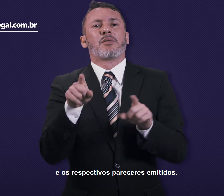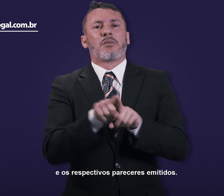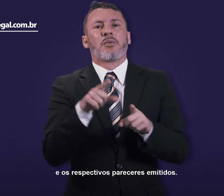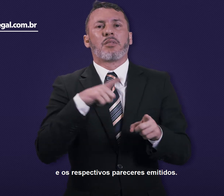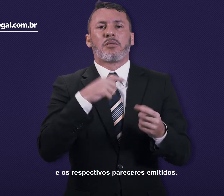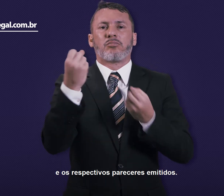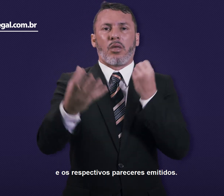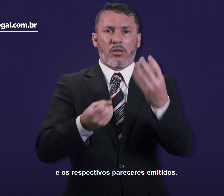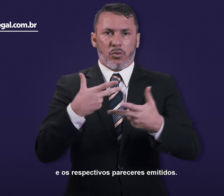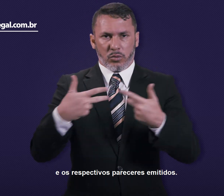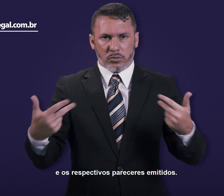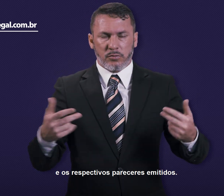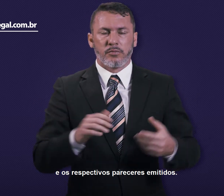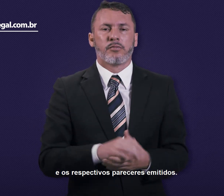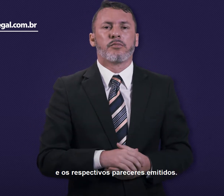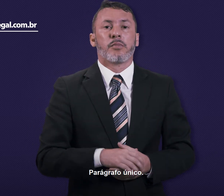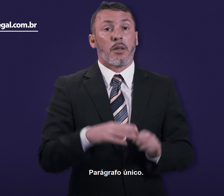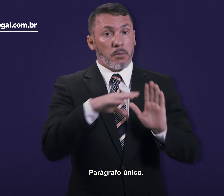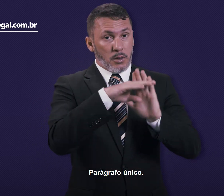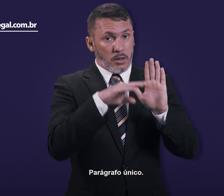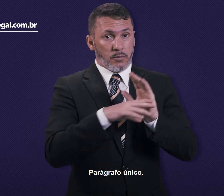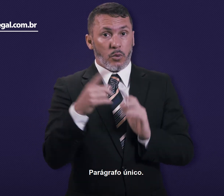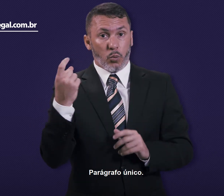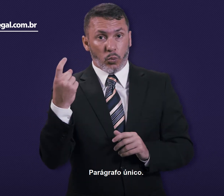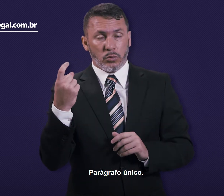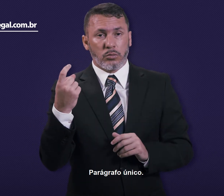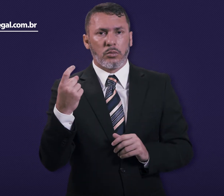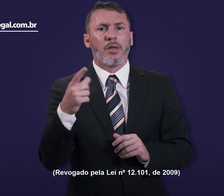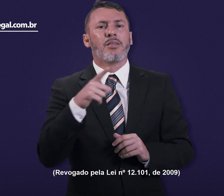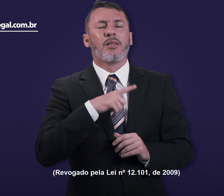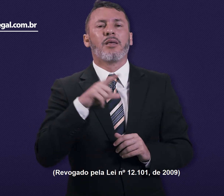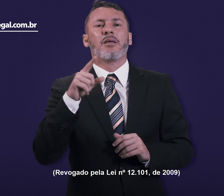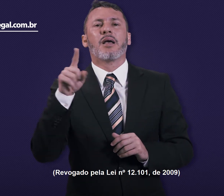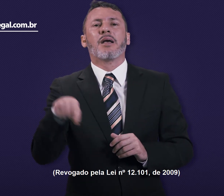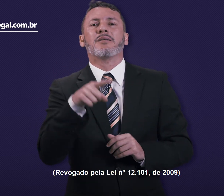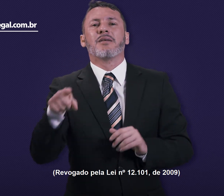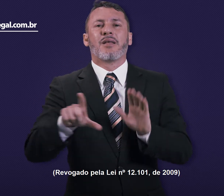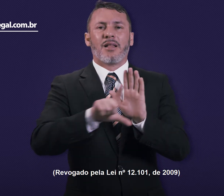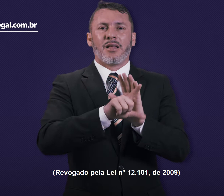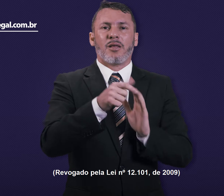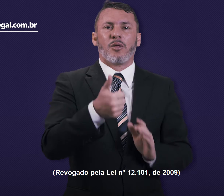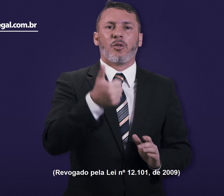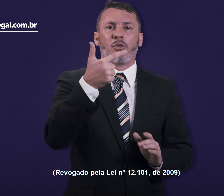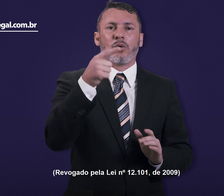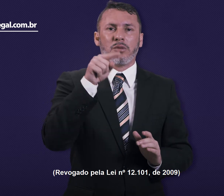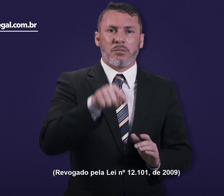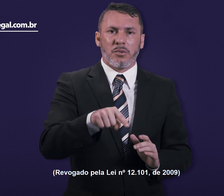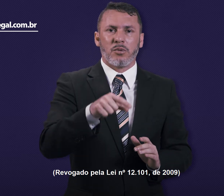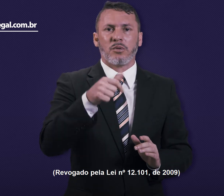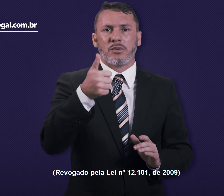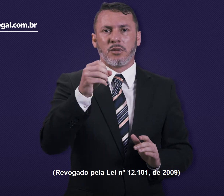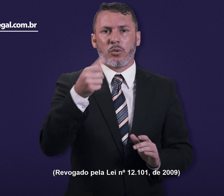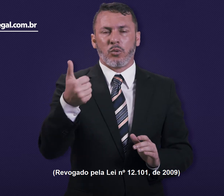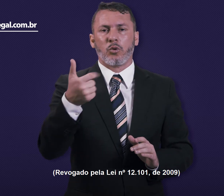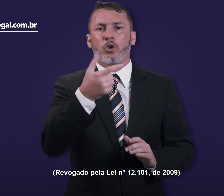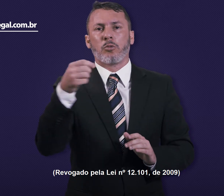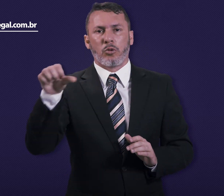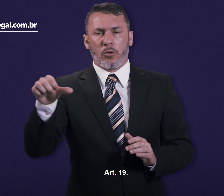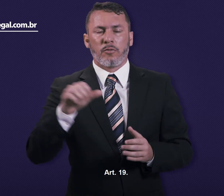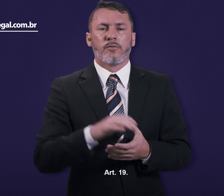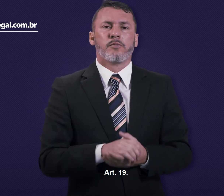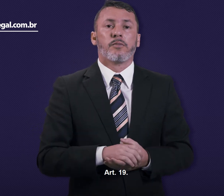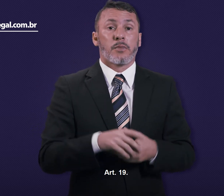os respectivos pareceres emitidos. Parágrafo único. Revogado pela Lei nº 12.101 de